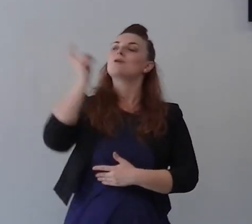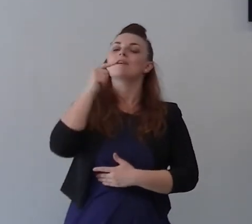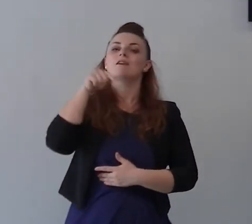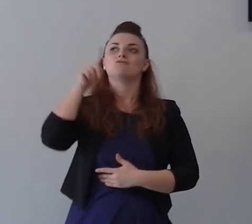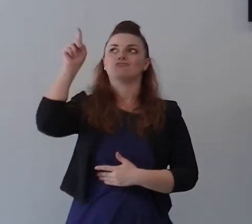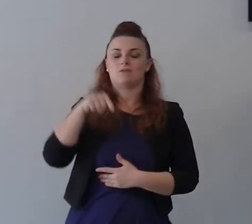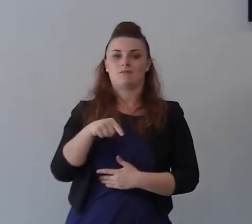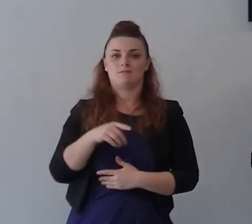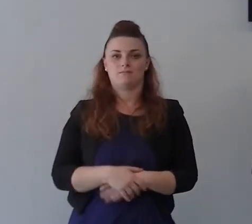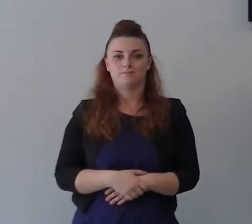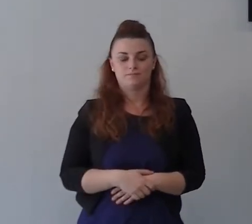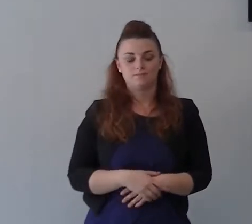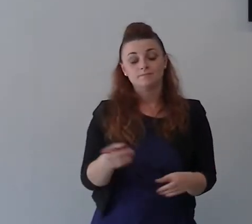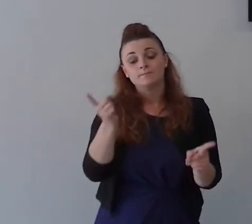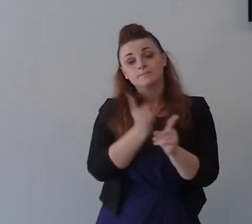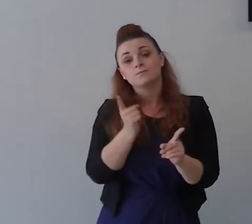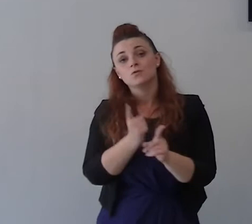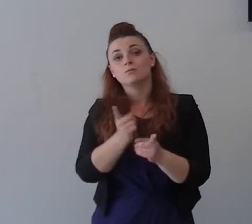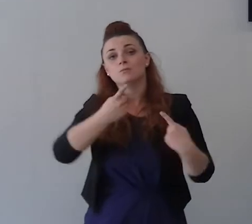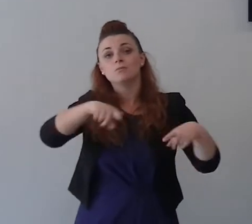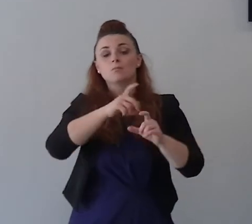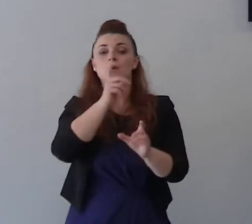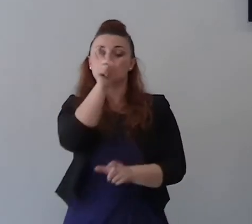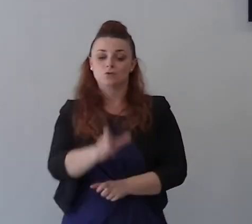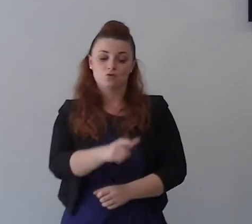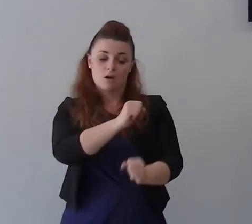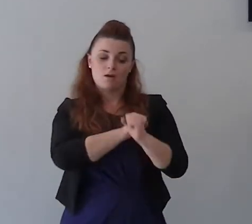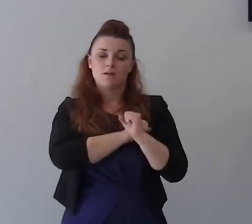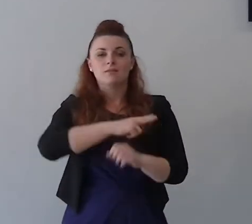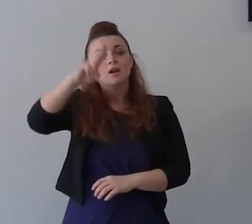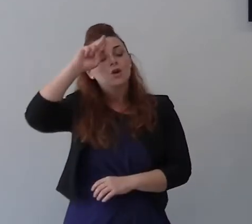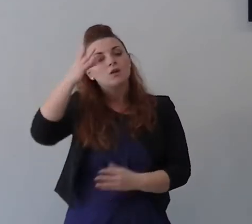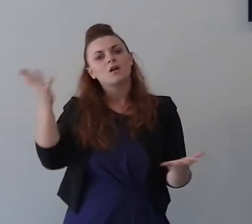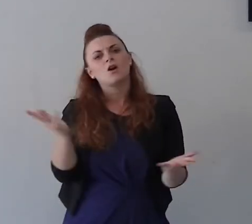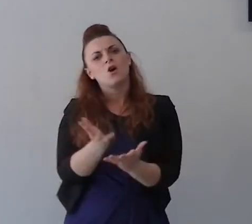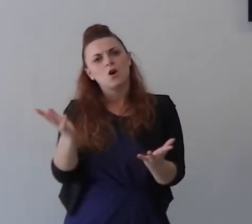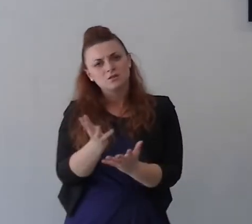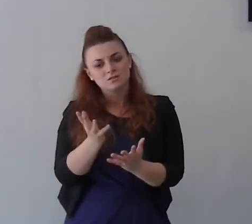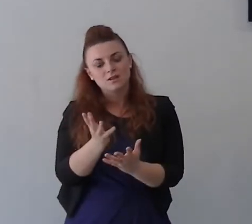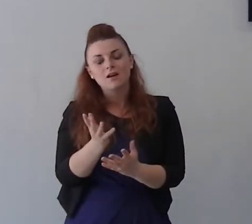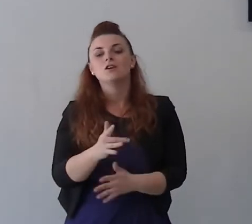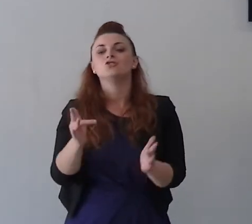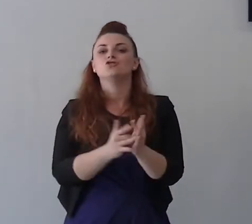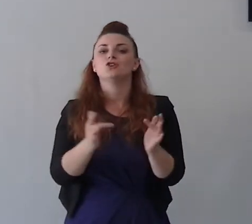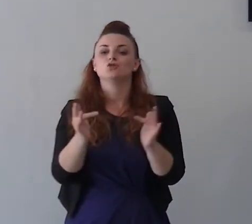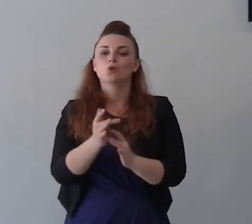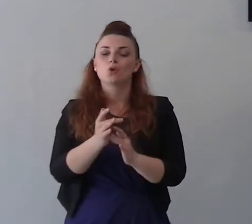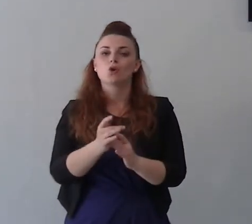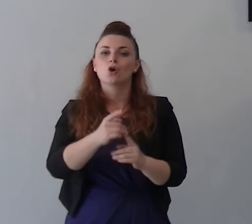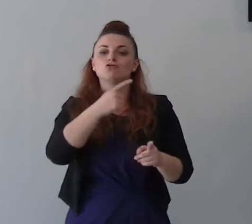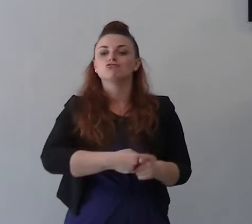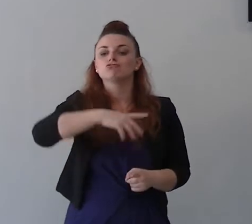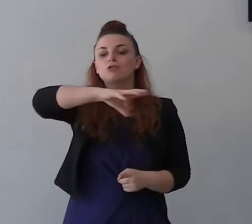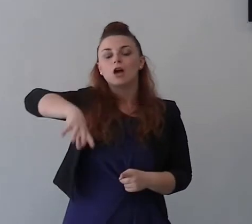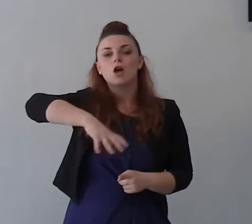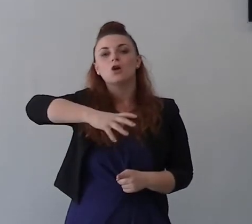Lo dovremmo, come credenti, invece usare, ricordarci che Gesù è entrato da trionfatore in Gerusalemme